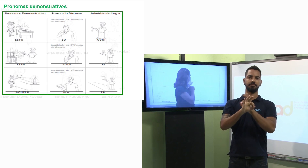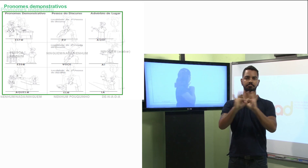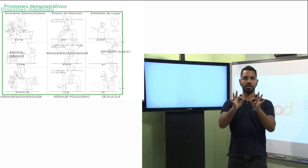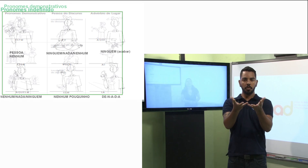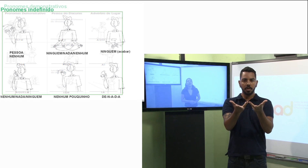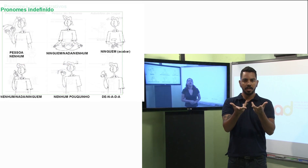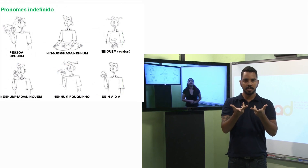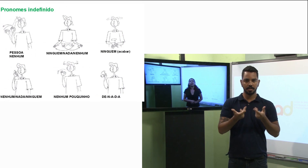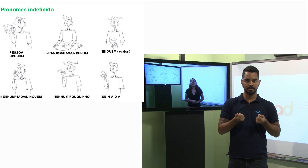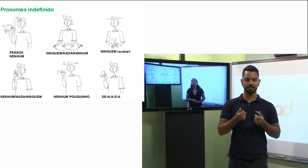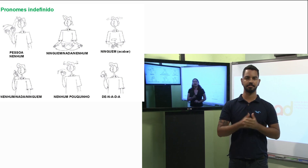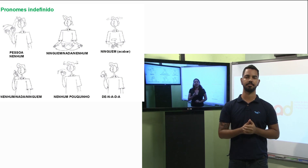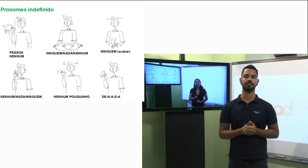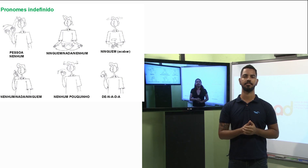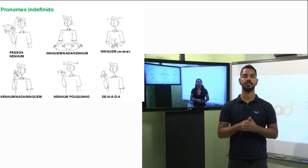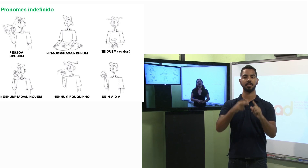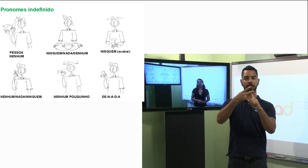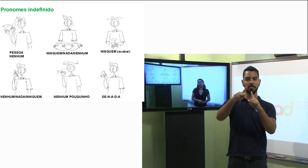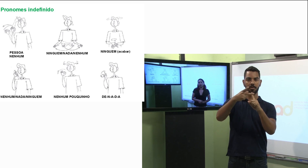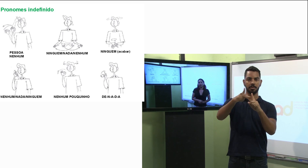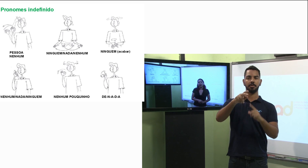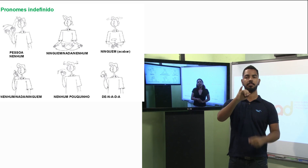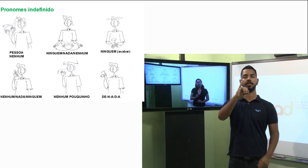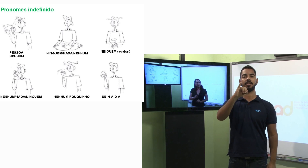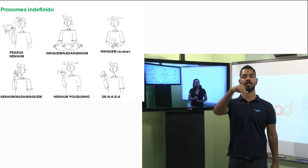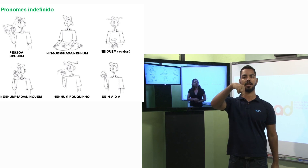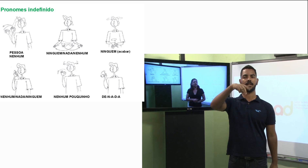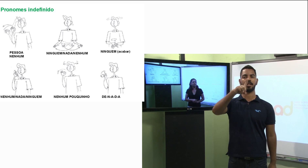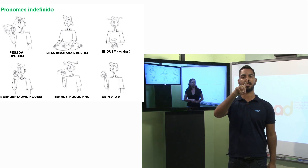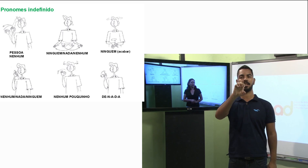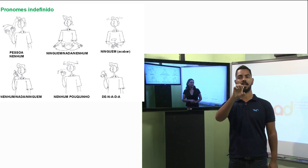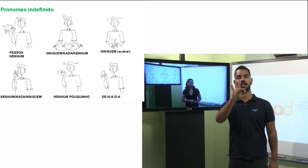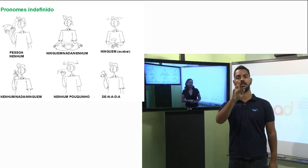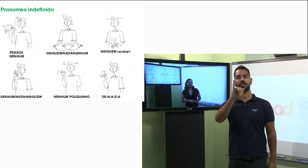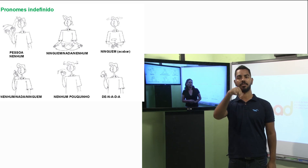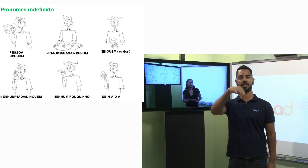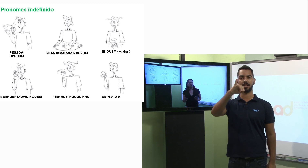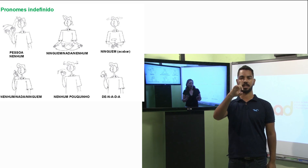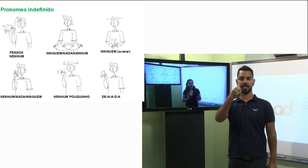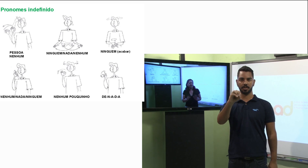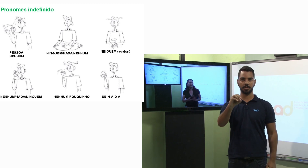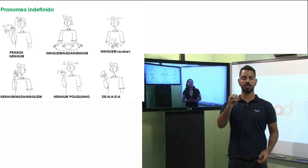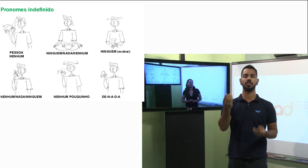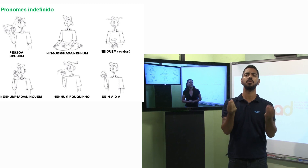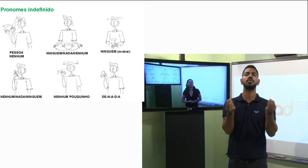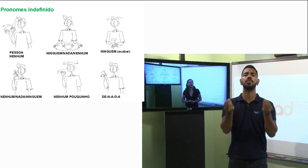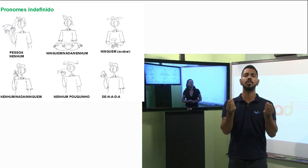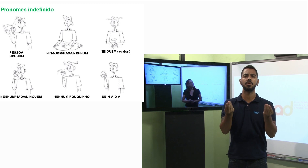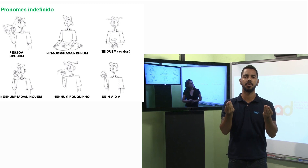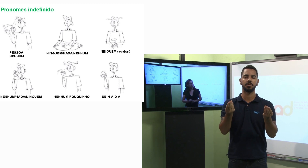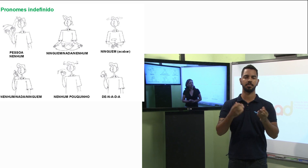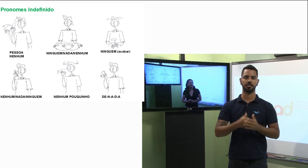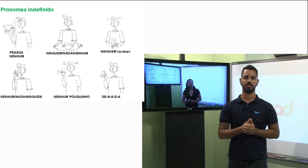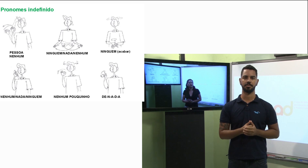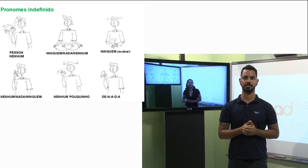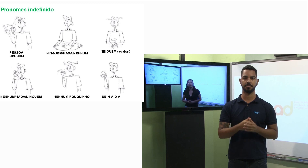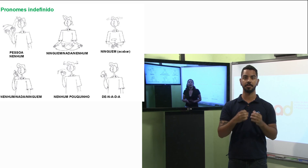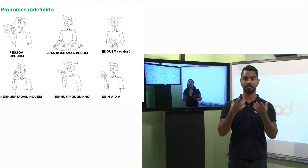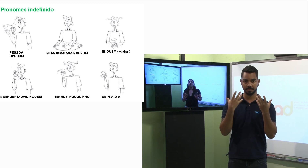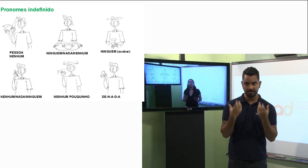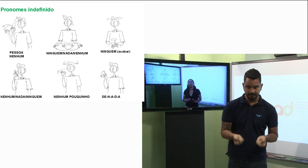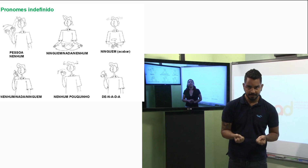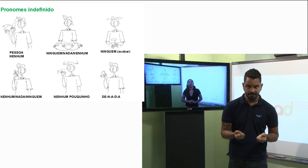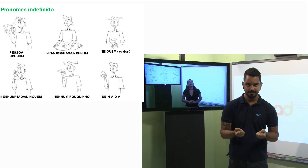indefinido. Pronome indefinido. Vamos entender melhor um pouquinho como ocorre essa referência? Vamos lá